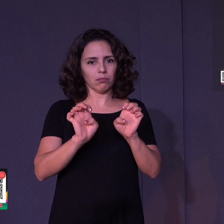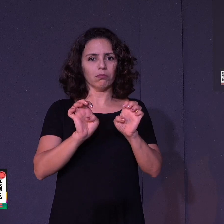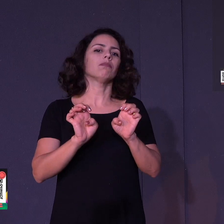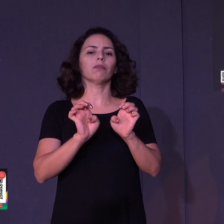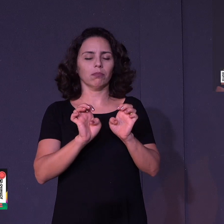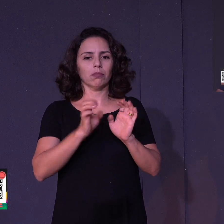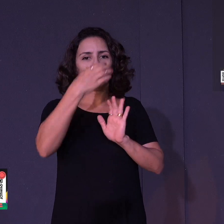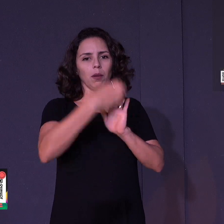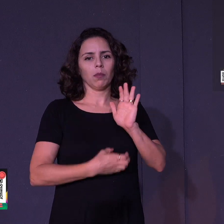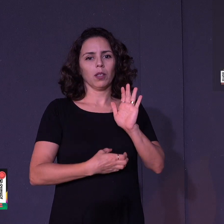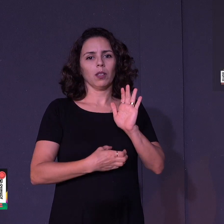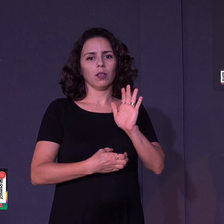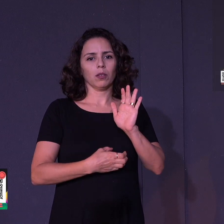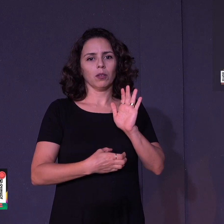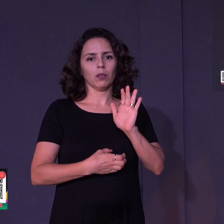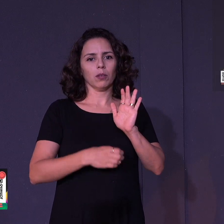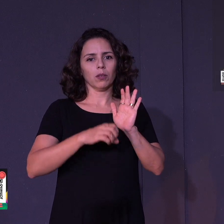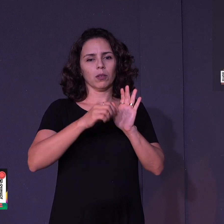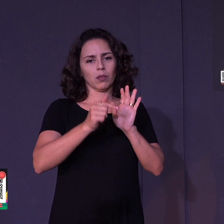Eclesiastes, capítulo 7, versículo 8.